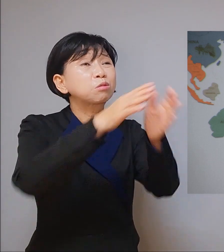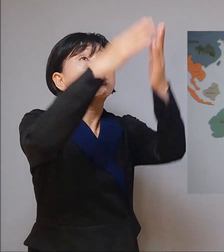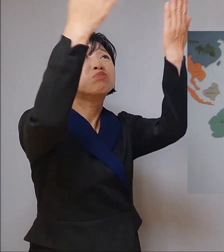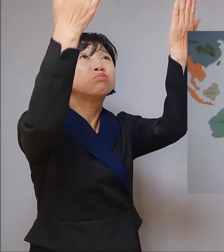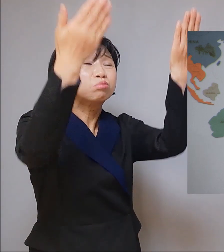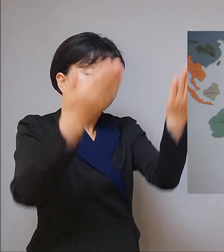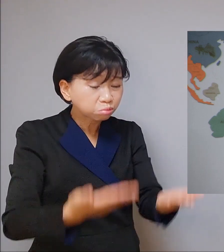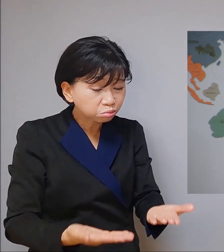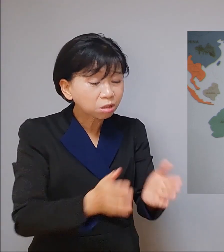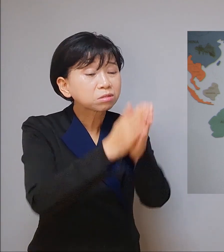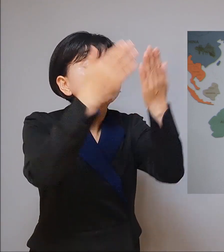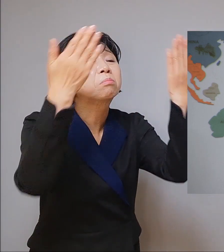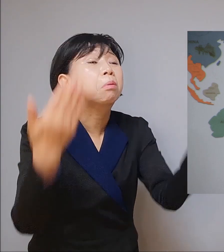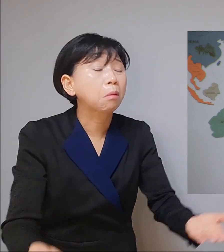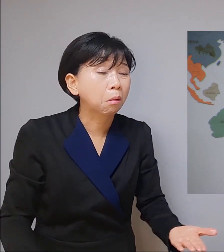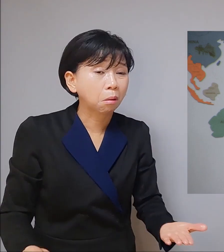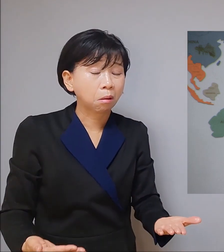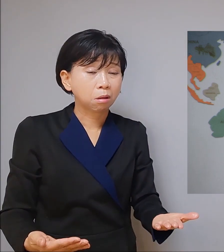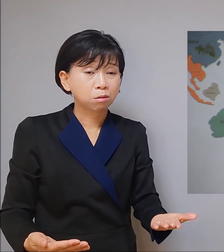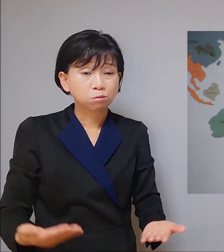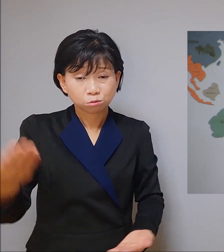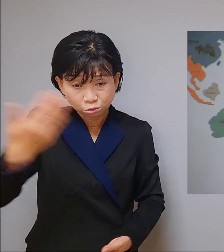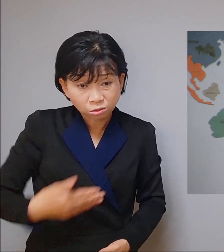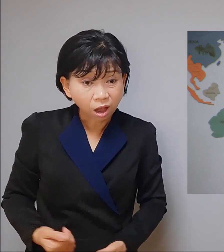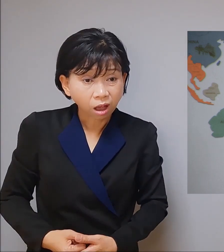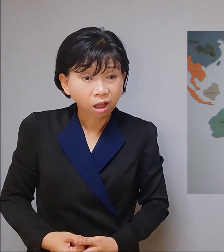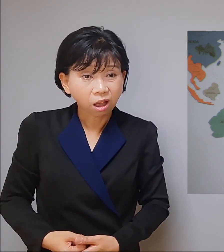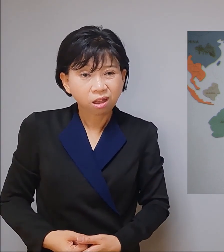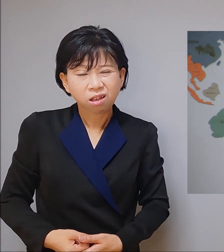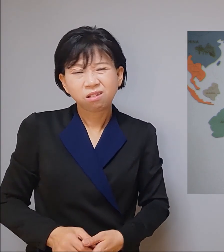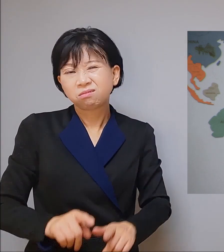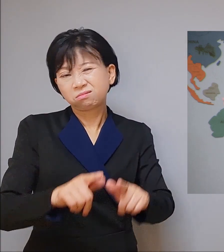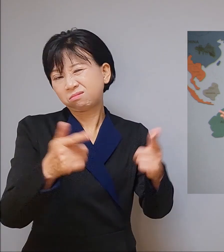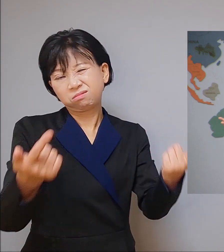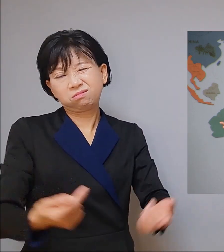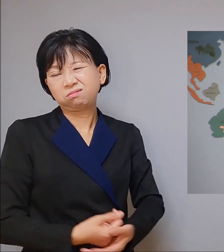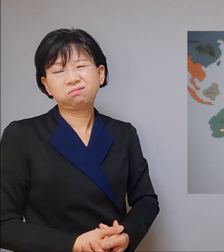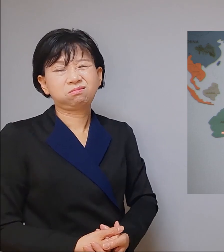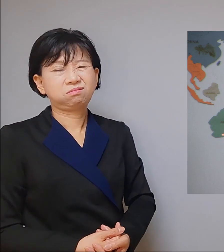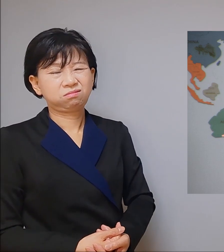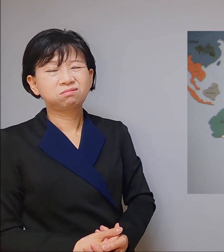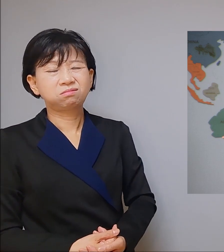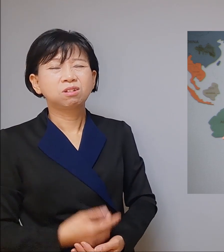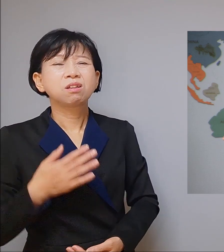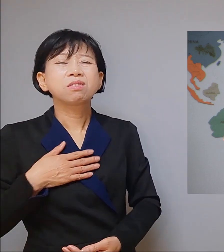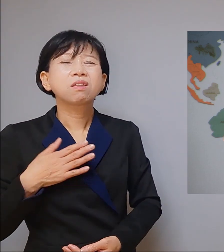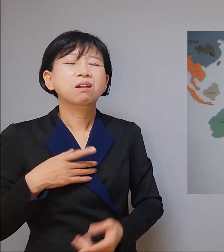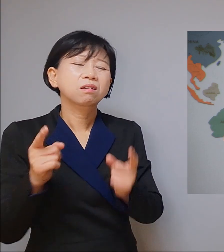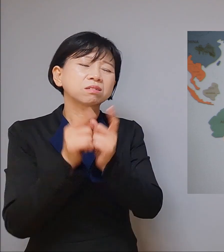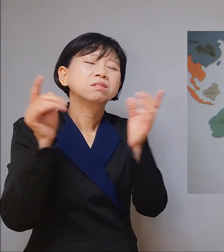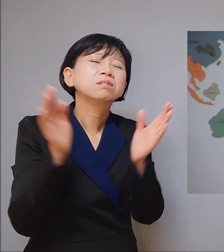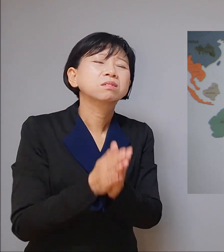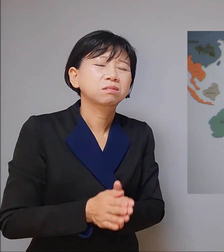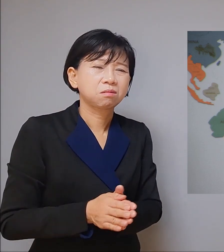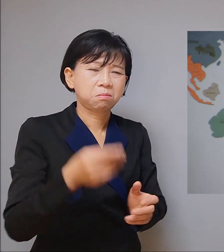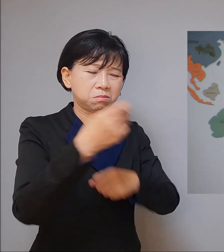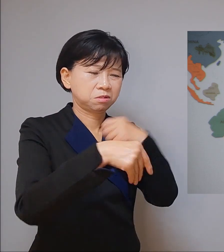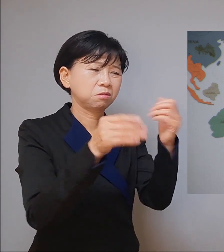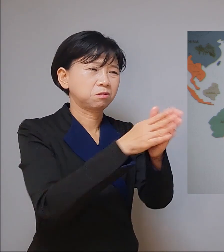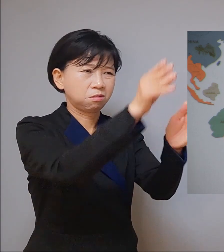성경을 펼쳐주시고 우리에게 주고 싶은 말씀, 그래 여기다, 여기를 읽어라, 쫙 성경을 펼쳐주십니까?